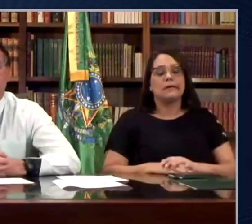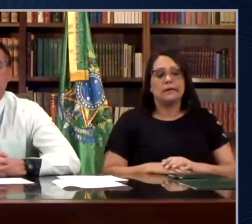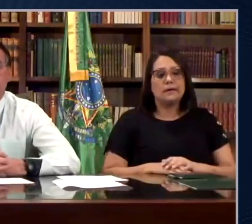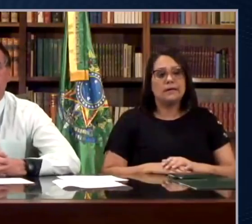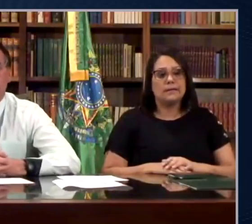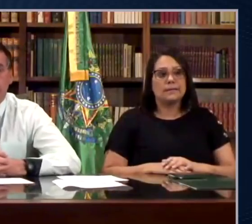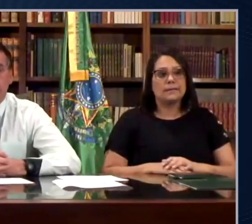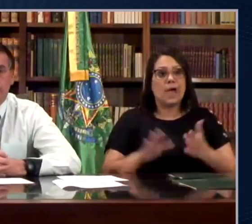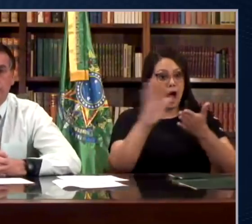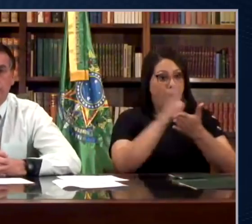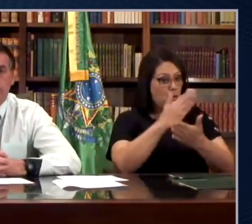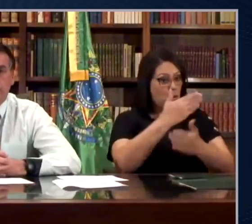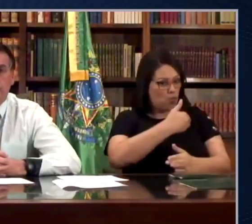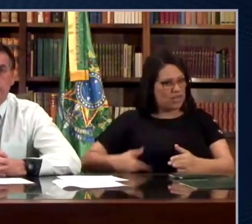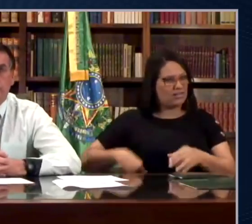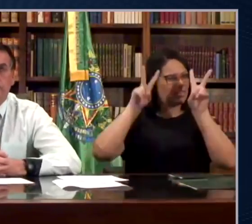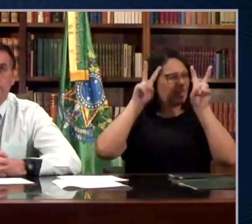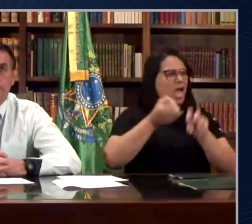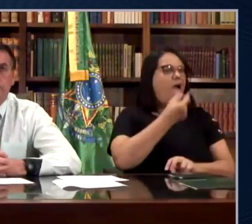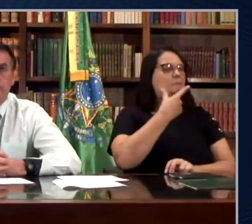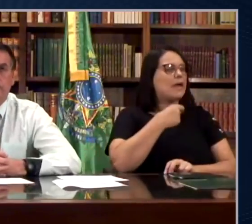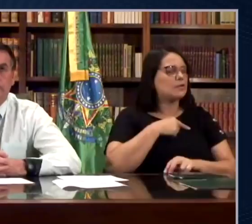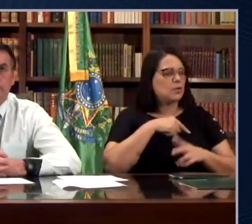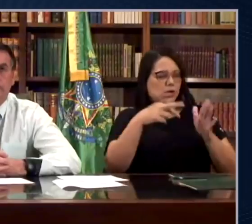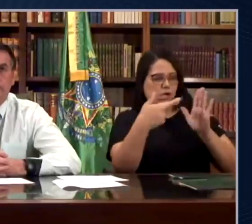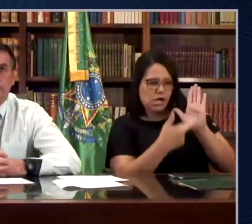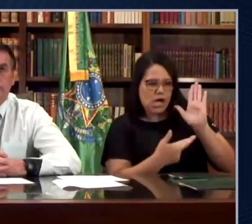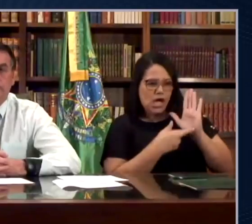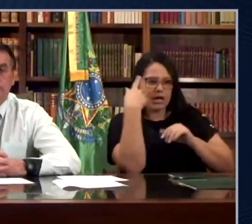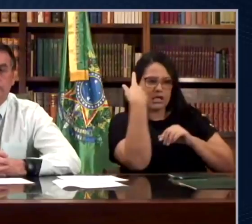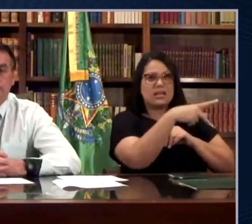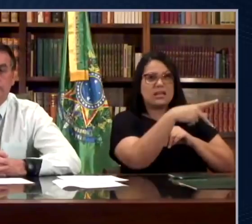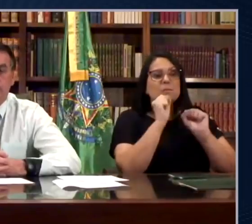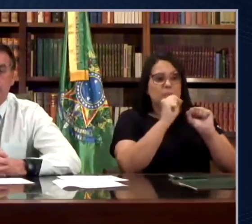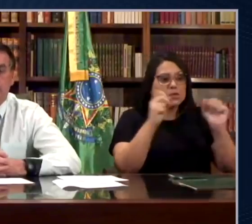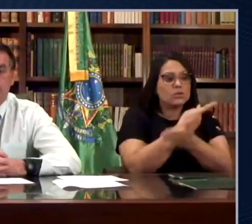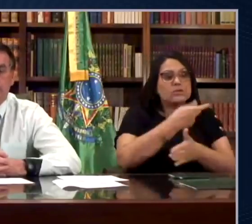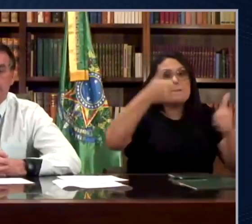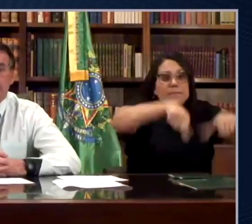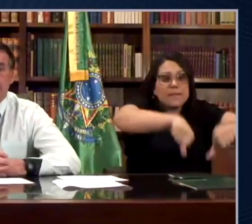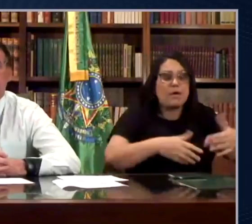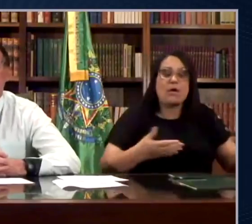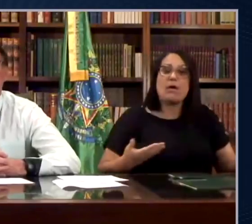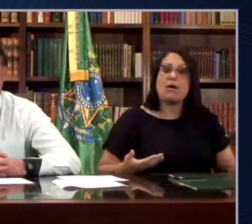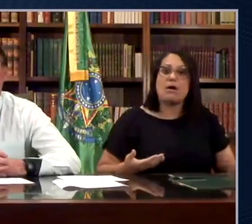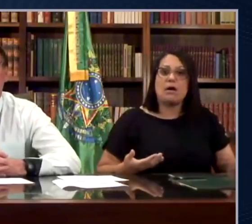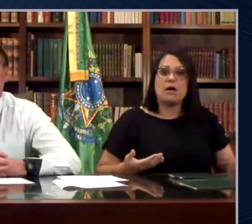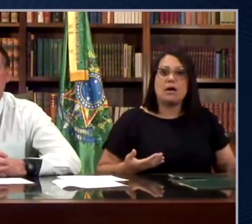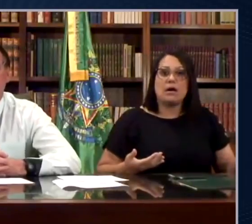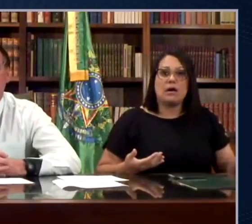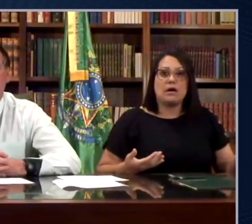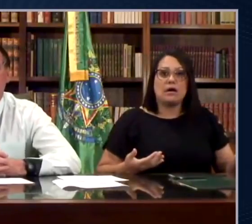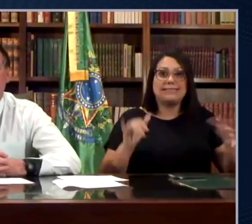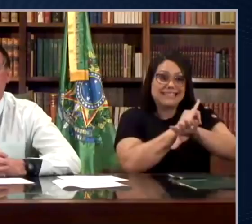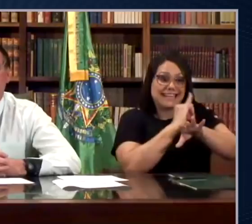receitado por alguns governadores pode ser pior, né? Pode ter consequências piores do que a própria epidemia. Eu